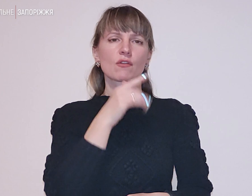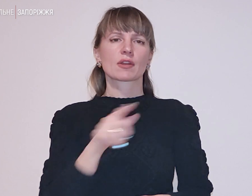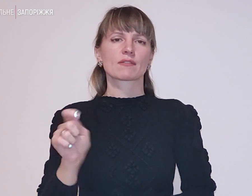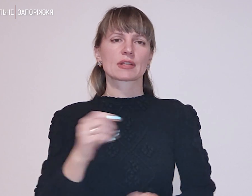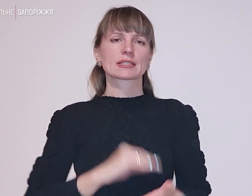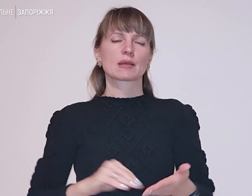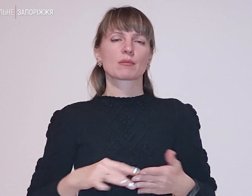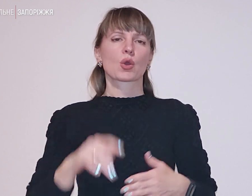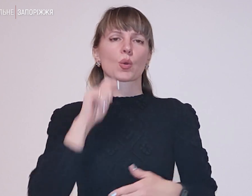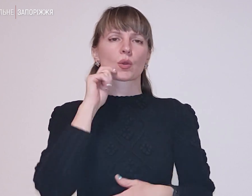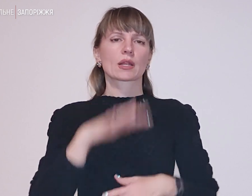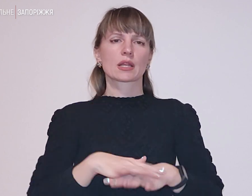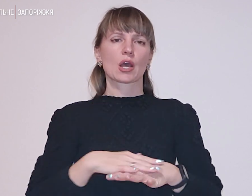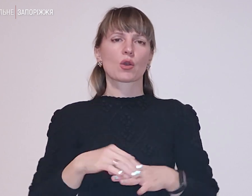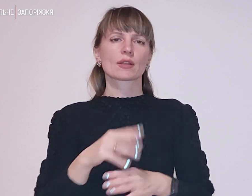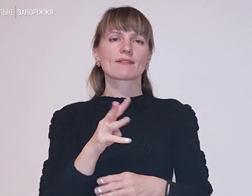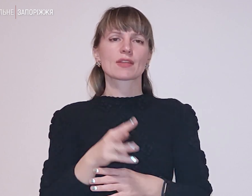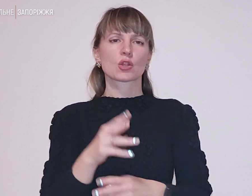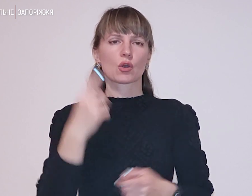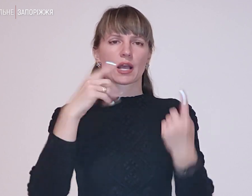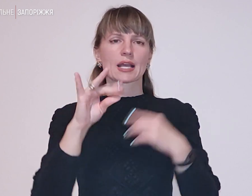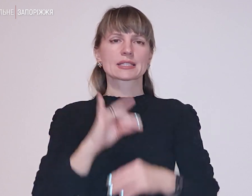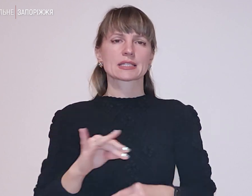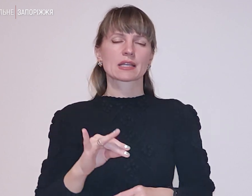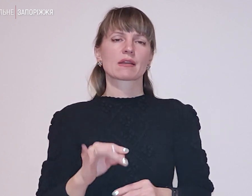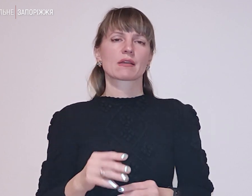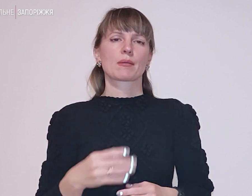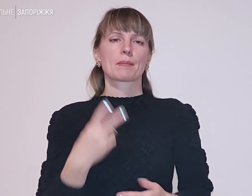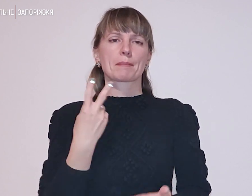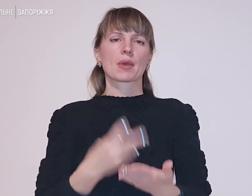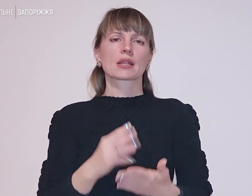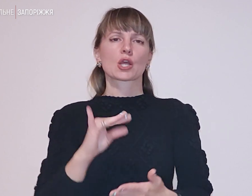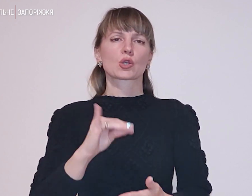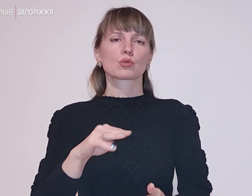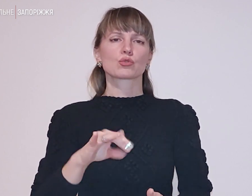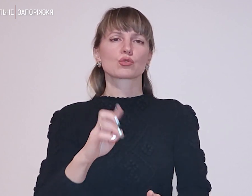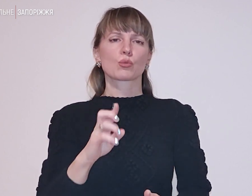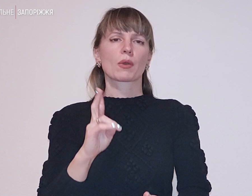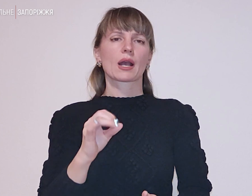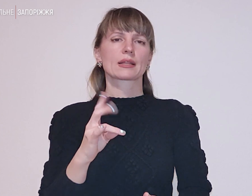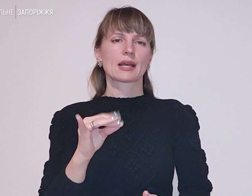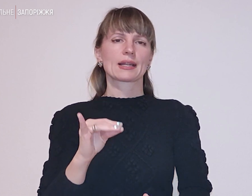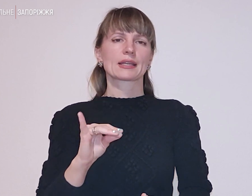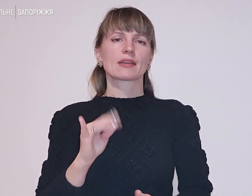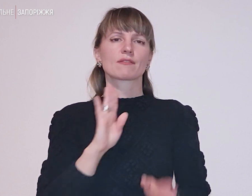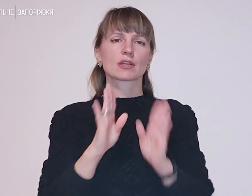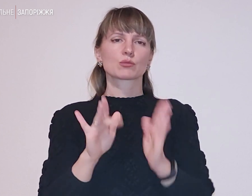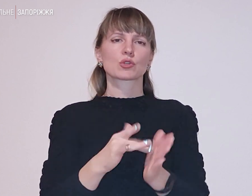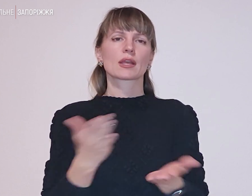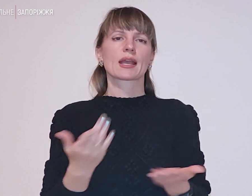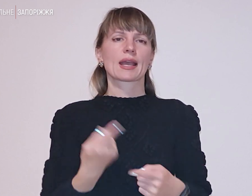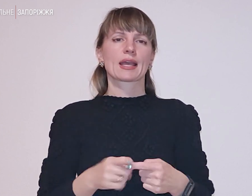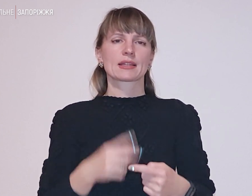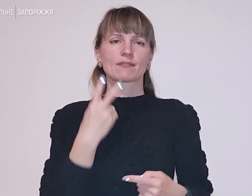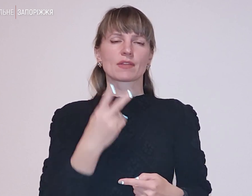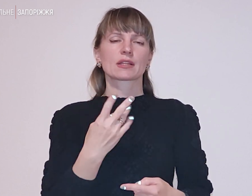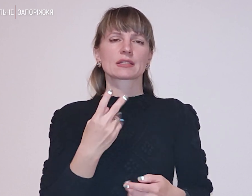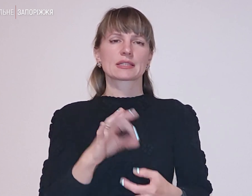українські народні відеоказки та викладають їх на YouTube-каналі, також на Facebook-сторінці. Як це виглядає? Більш детальніше далі у